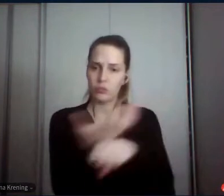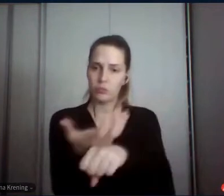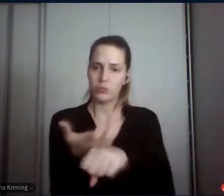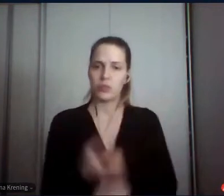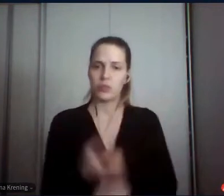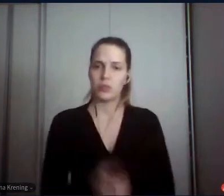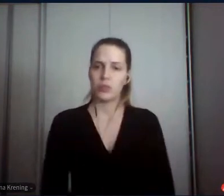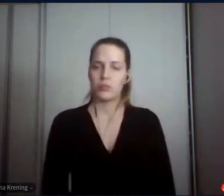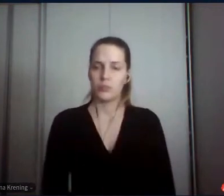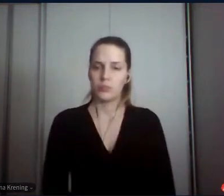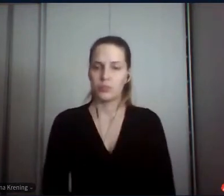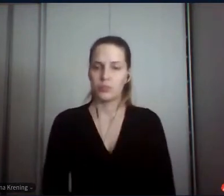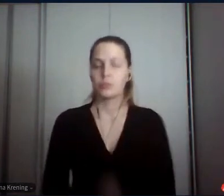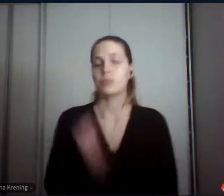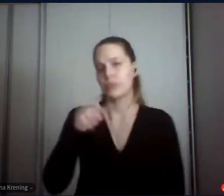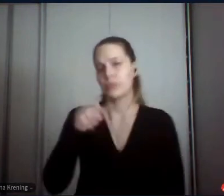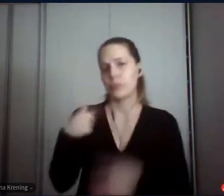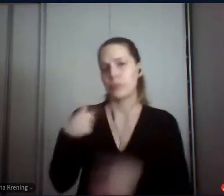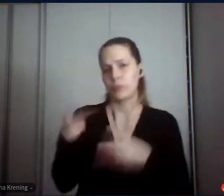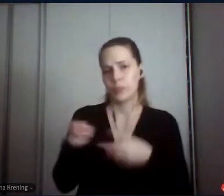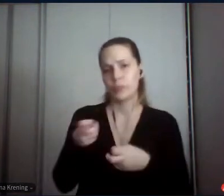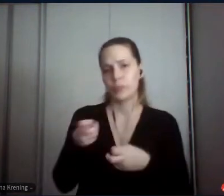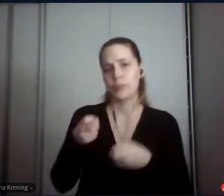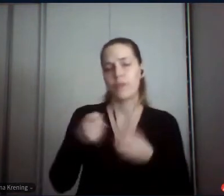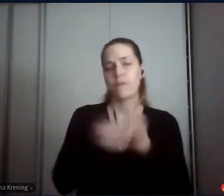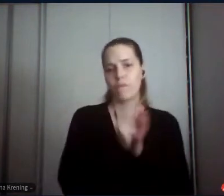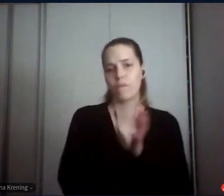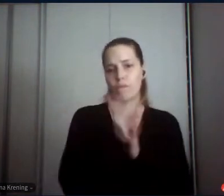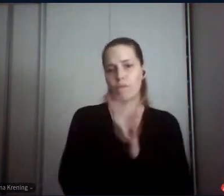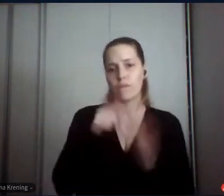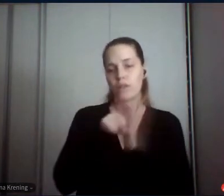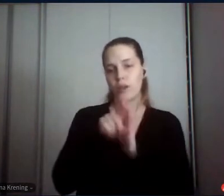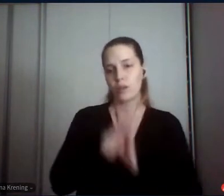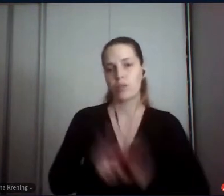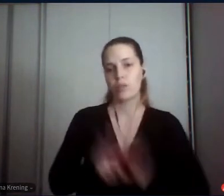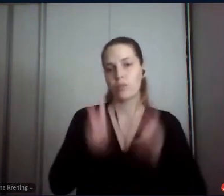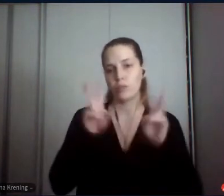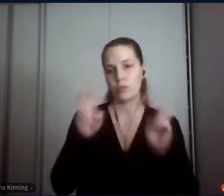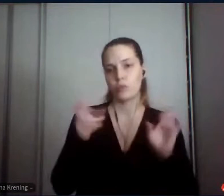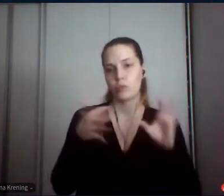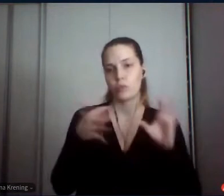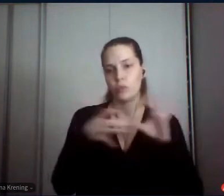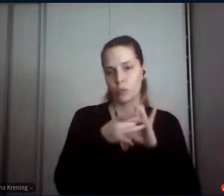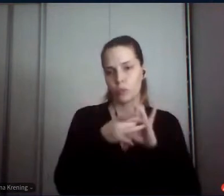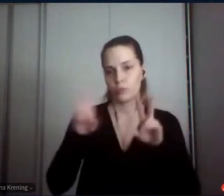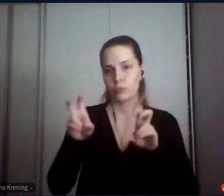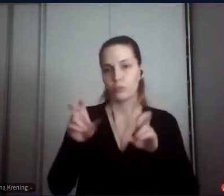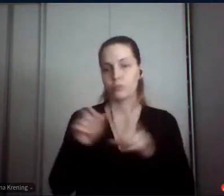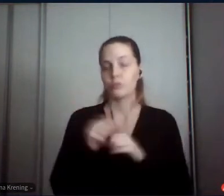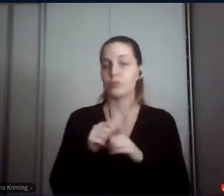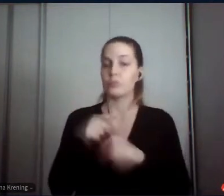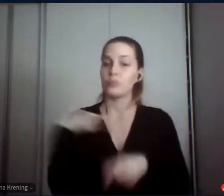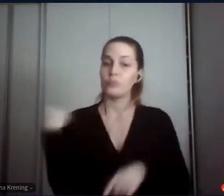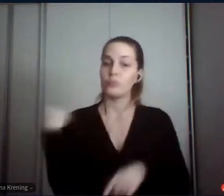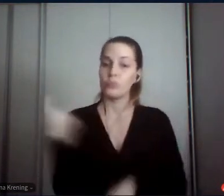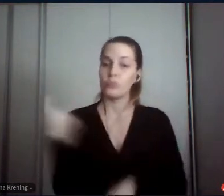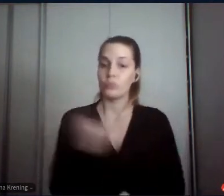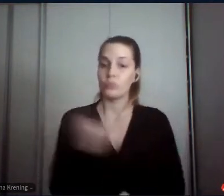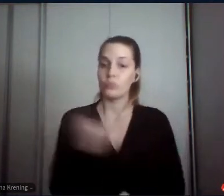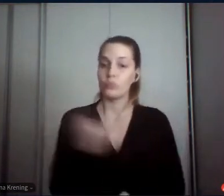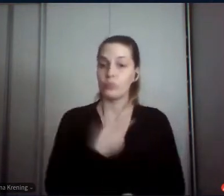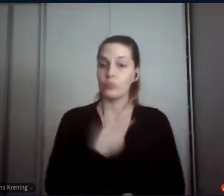perguntas vieram sobre esse tema. Conforme eu disse no início, a gente está trabalhando nesses webinários com professores,